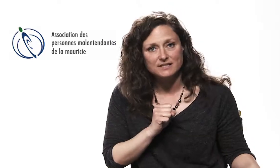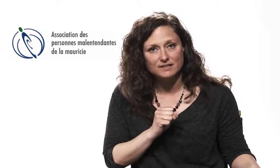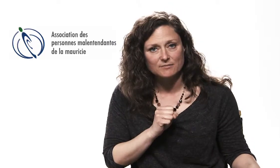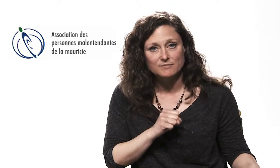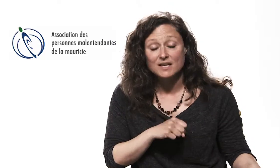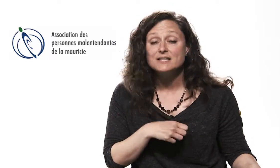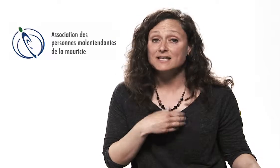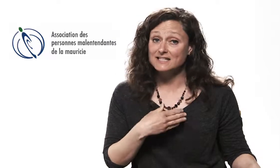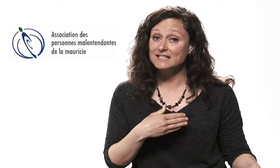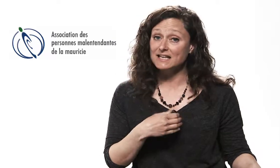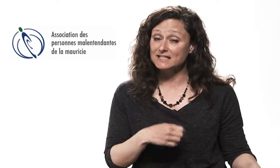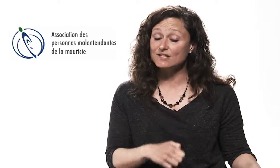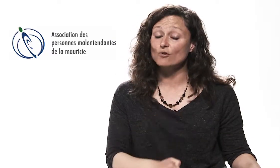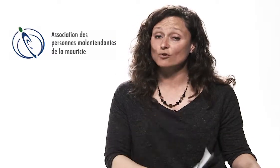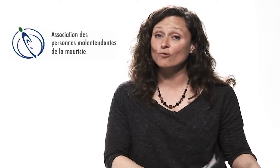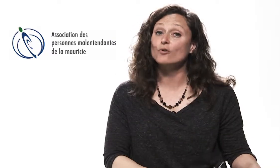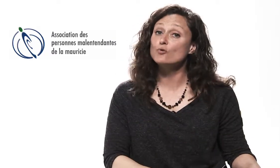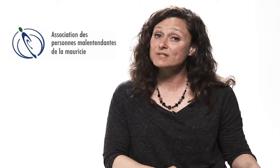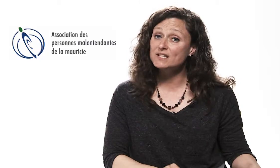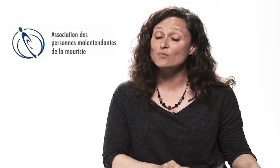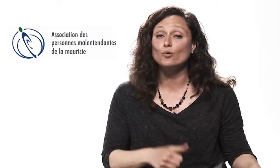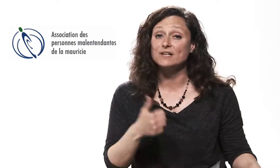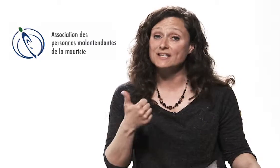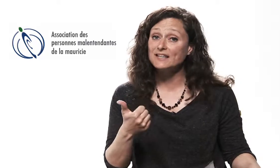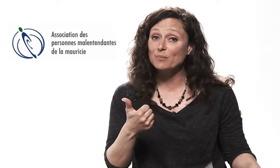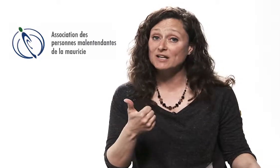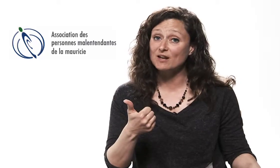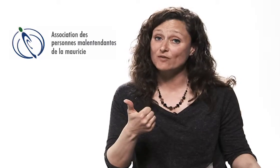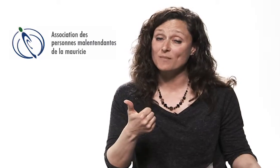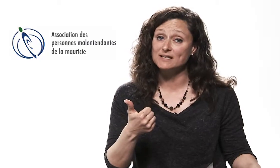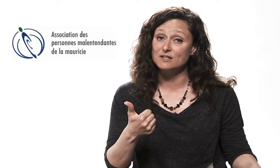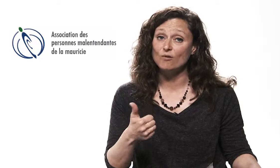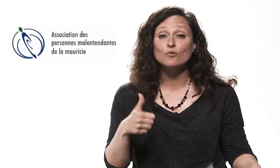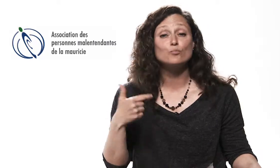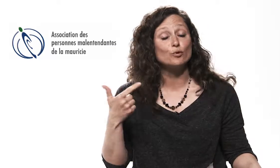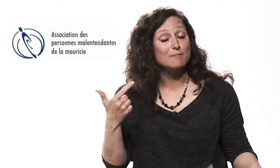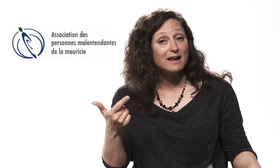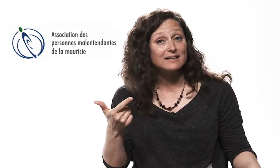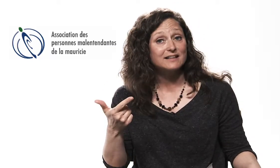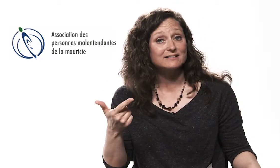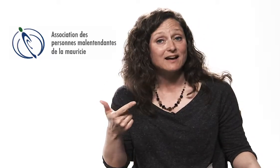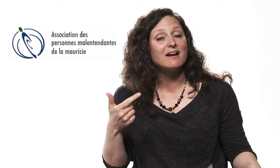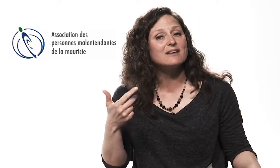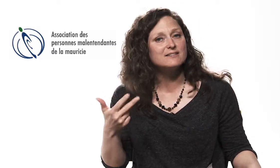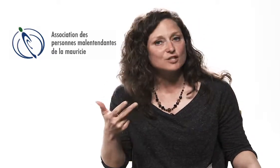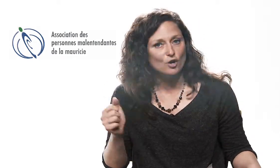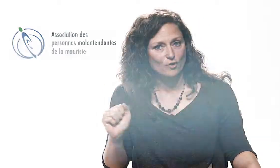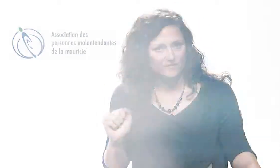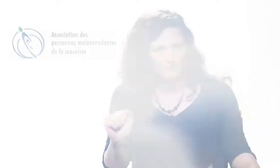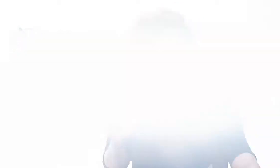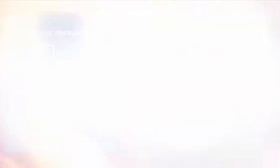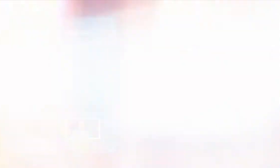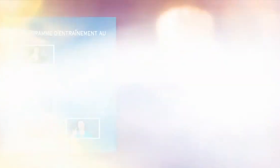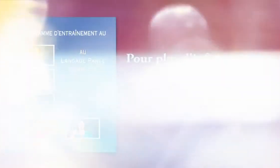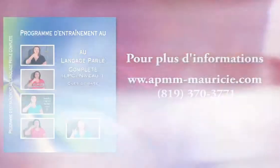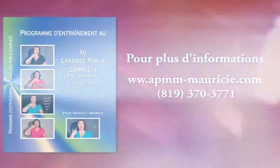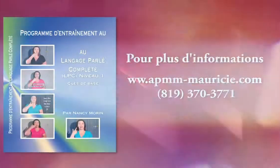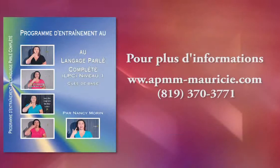phonétique. Ces exercices sont donc utiles pour les interprètes en formation, pour les malentendants ainsi que leurs familles. C'est un coffret